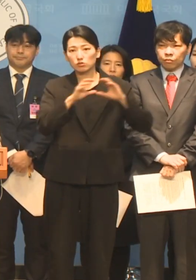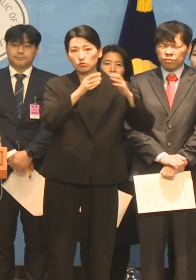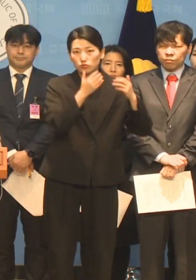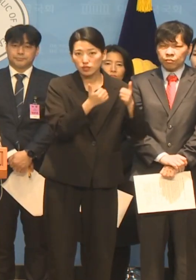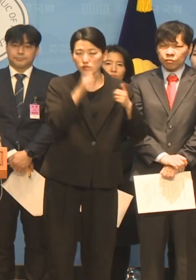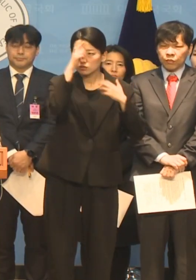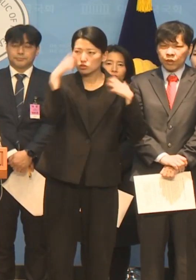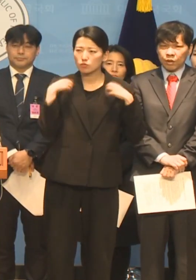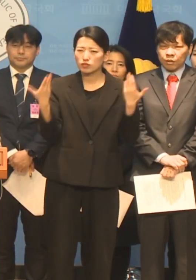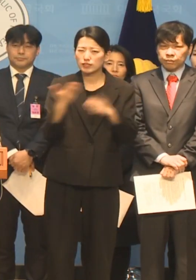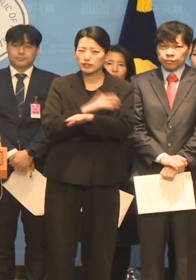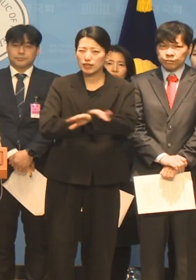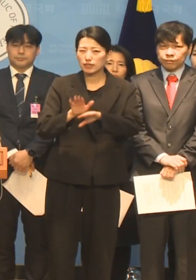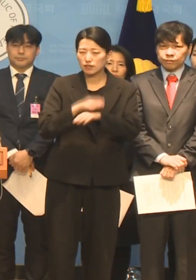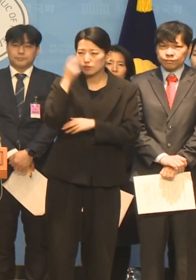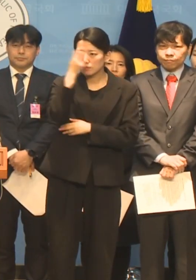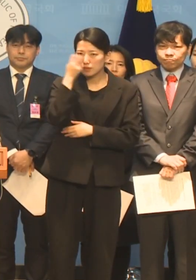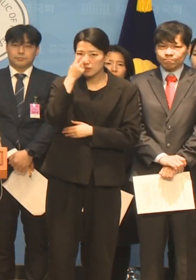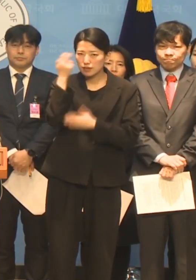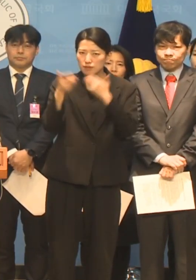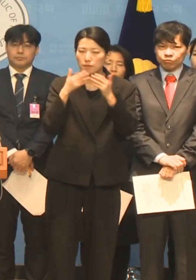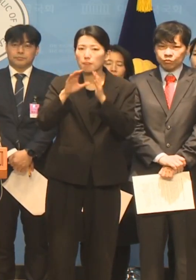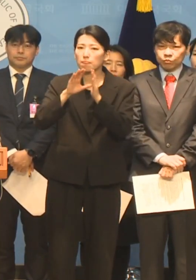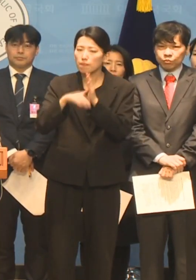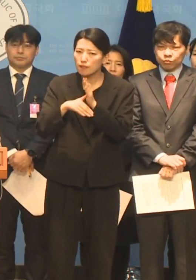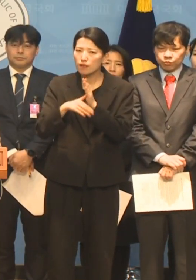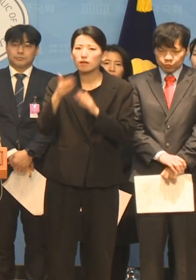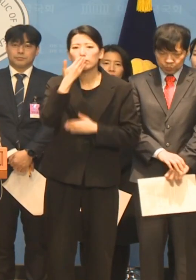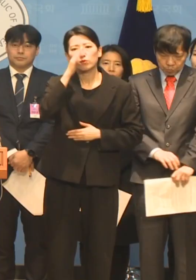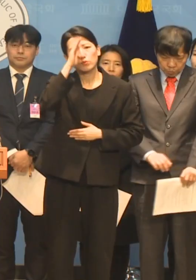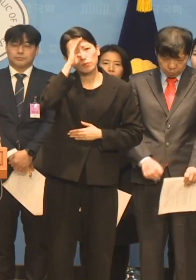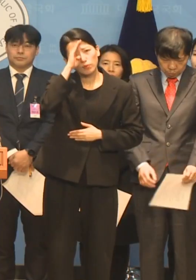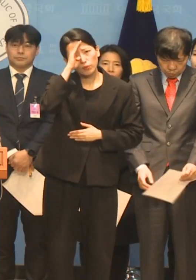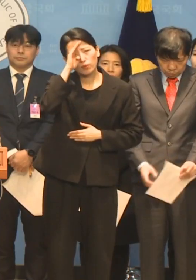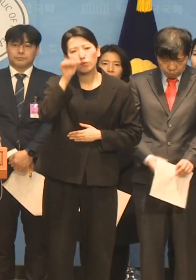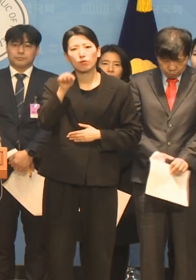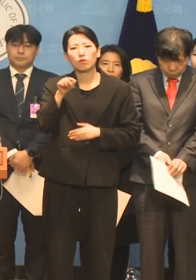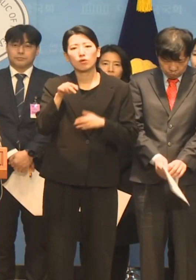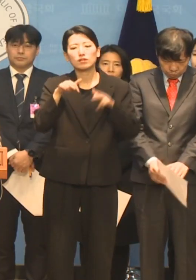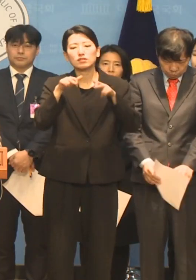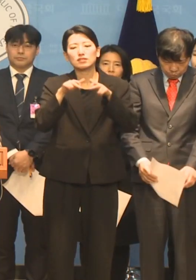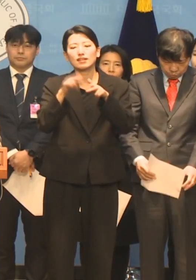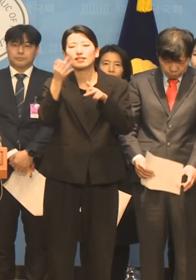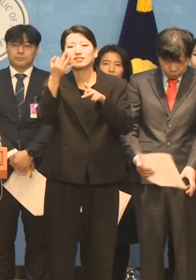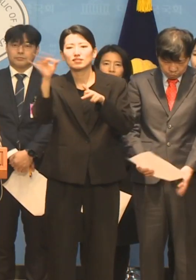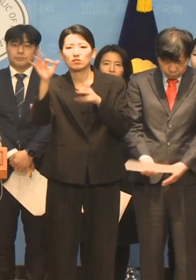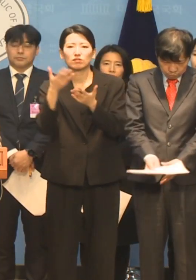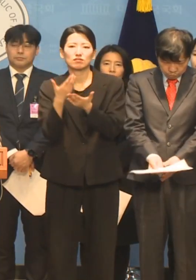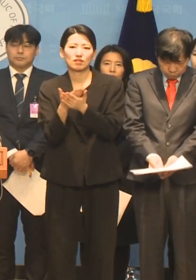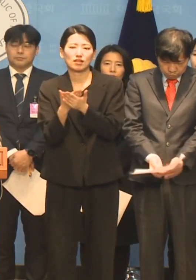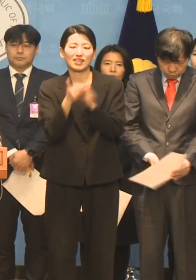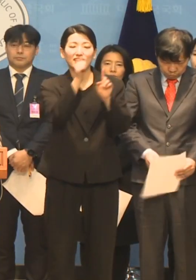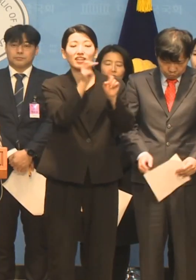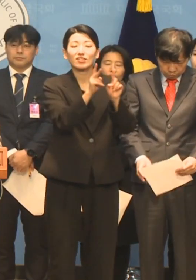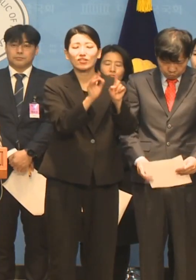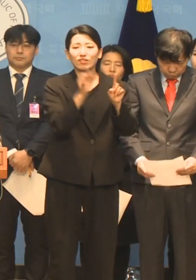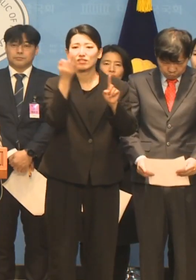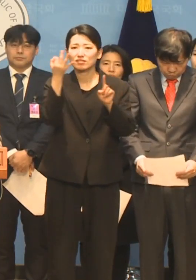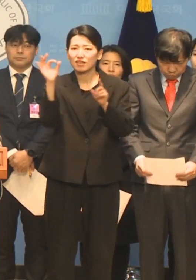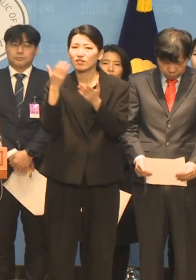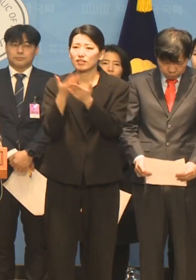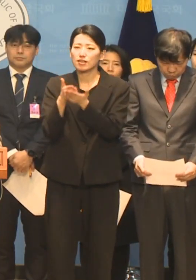장애 인정의 필요성을 재확인하고 보건복지부의 결단과 시행을 촉구했습니다.